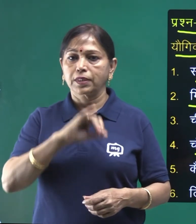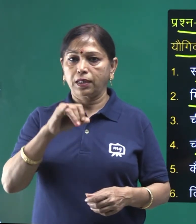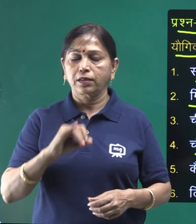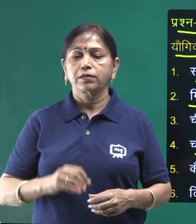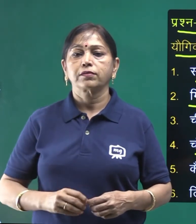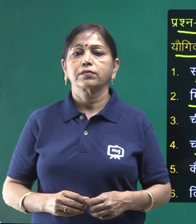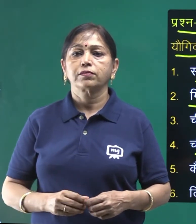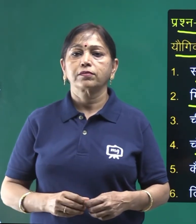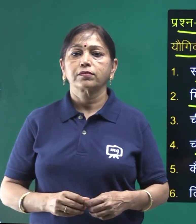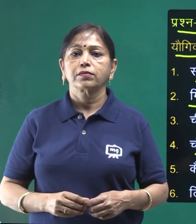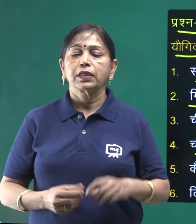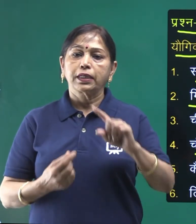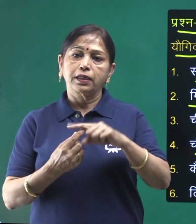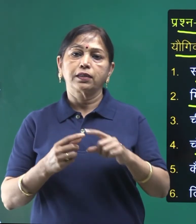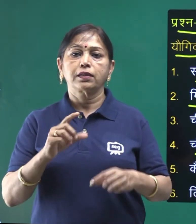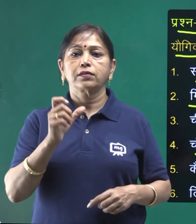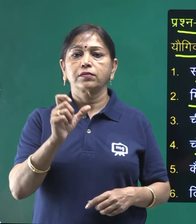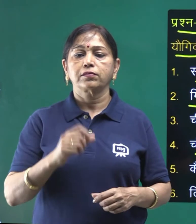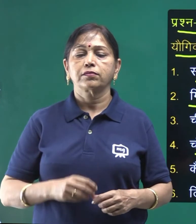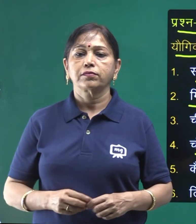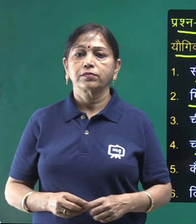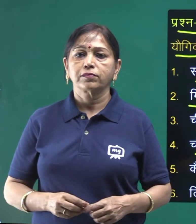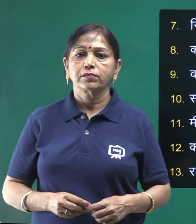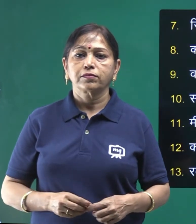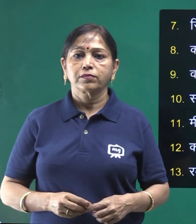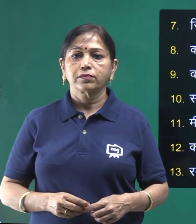6 टिन।